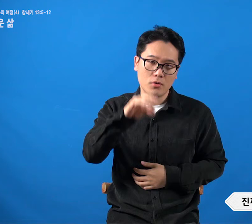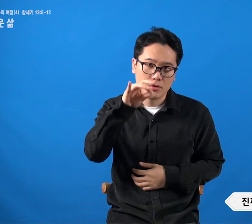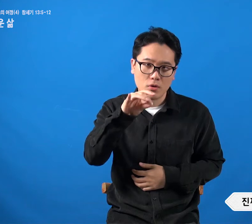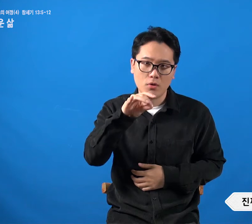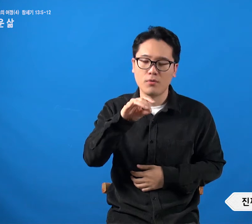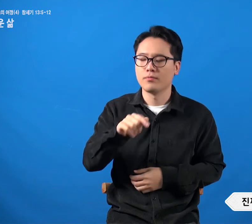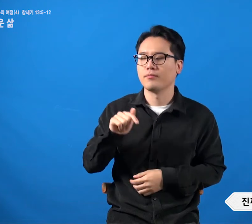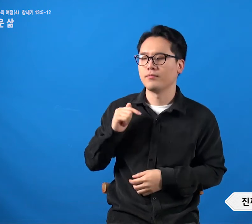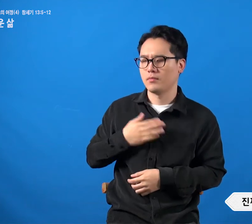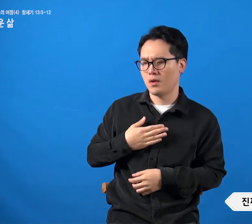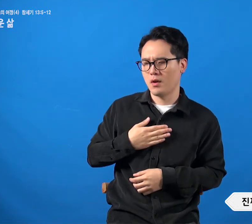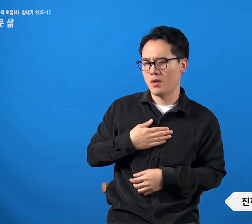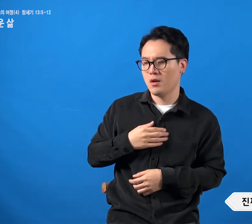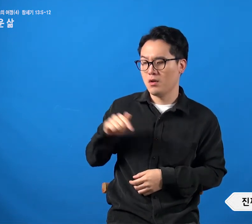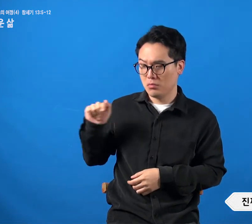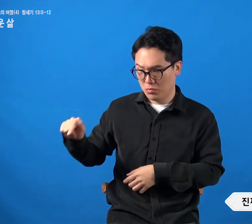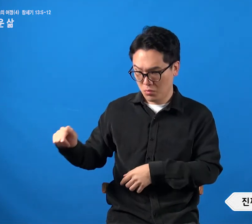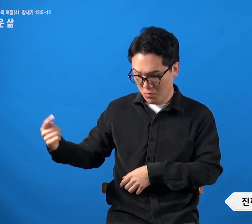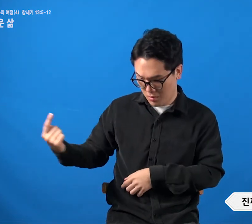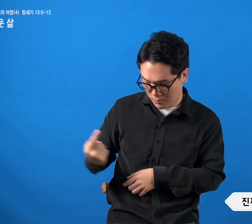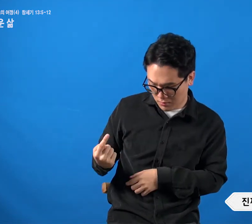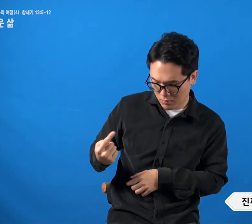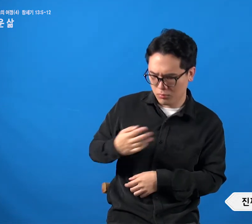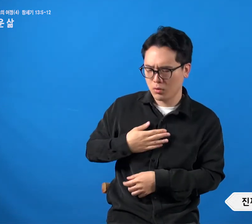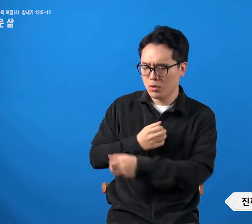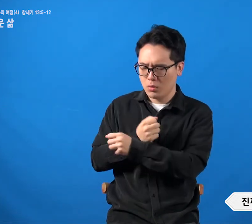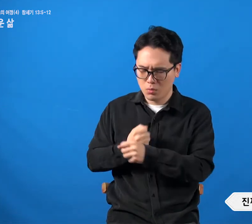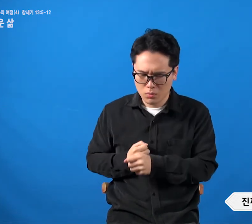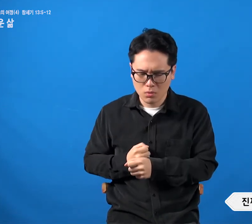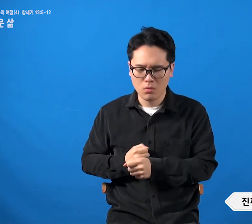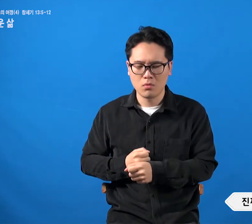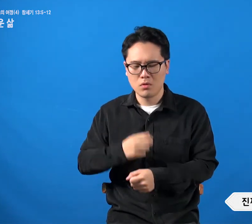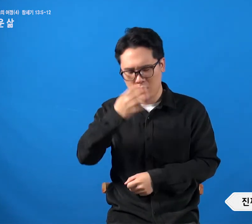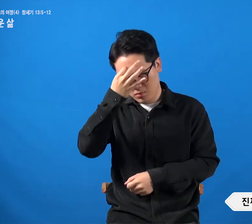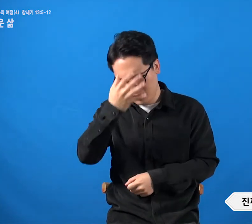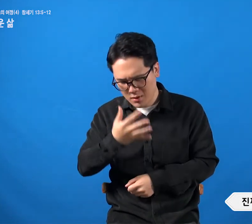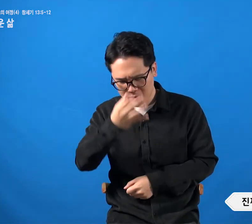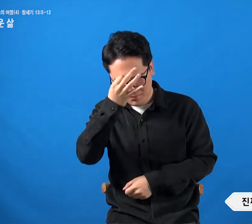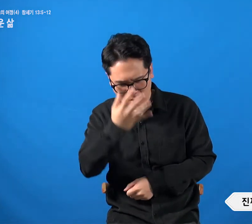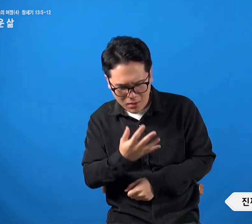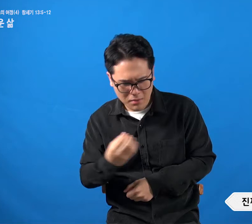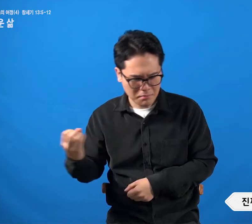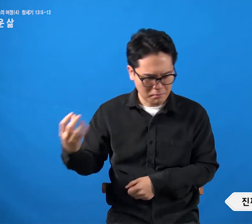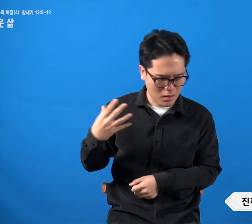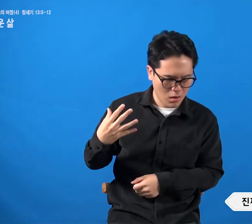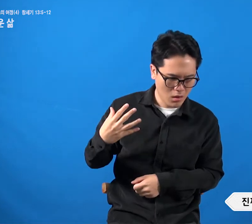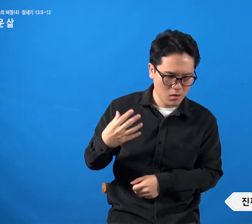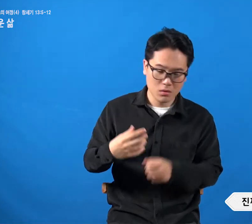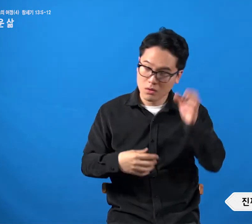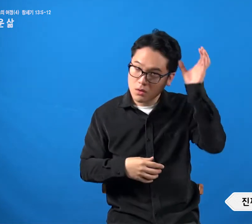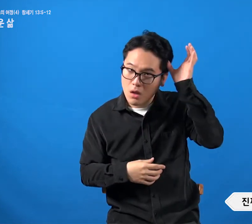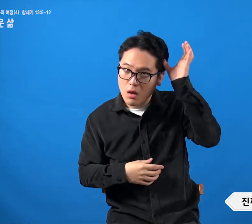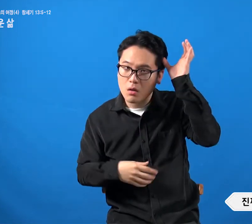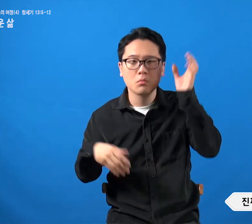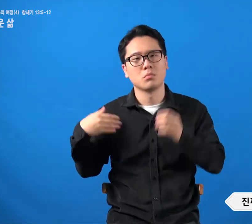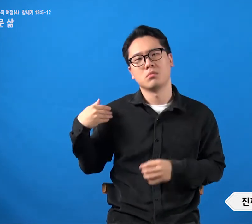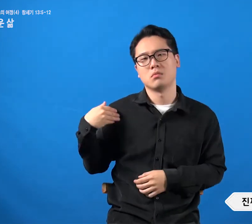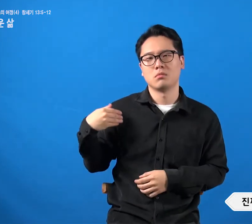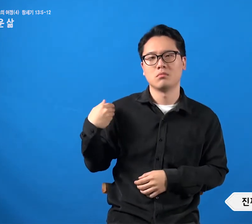이해를 구하는 장면을 상상했을지 모릅니다. 장유유서 당연히 그렇게 와야 될